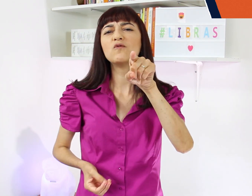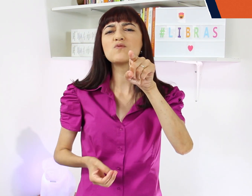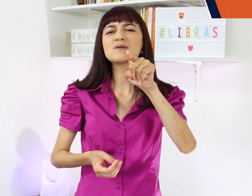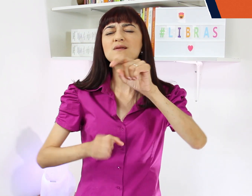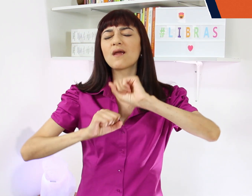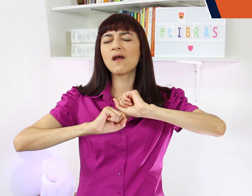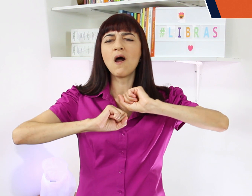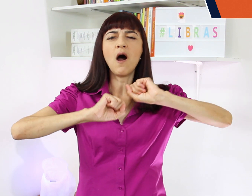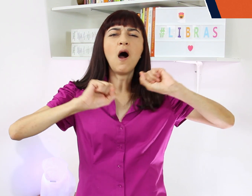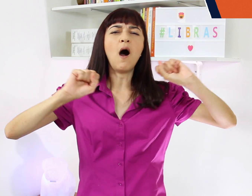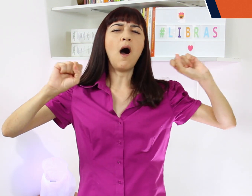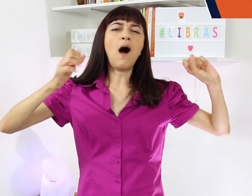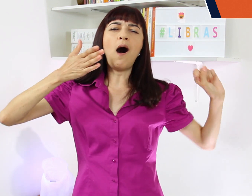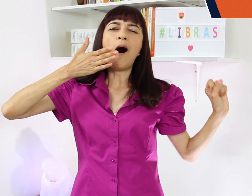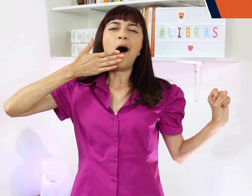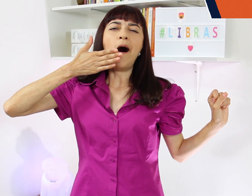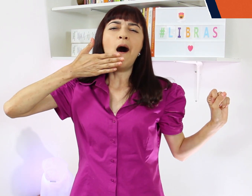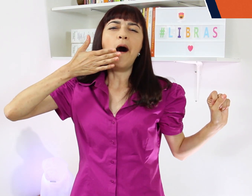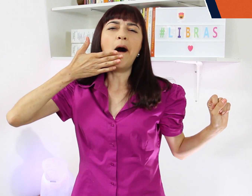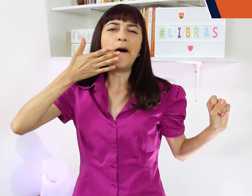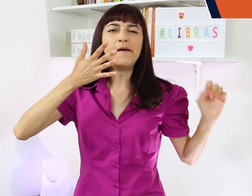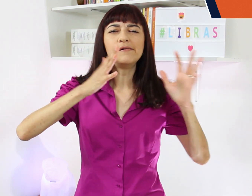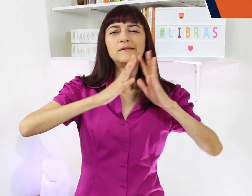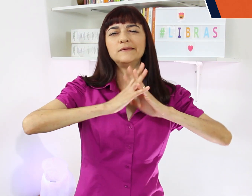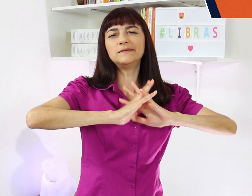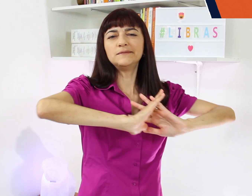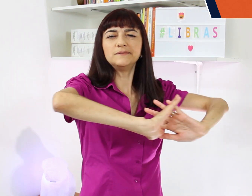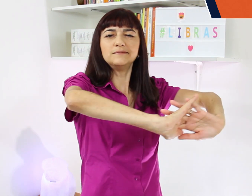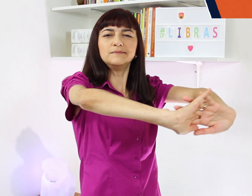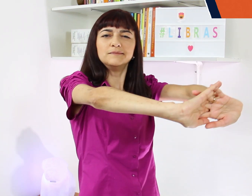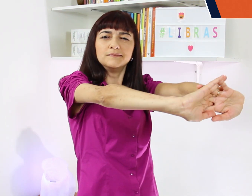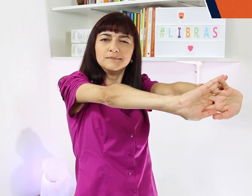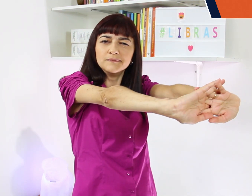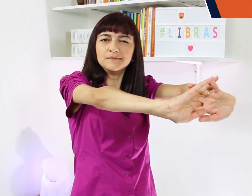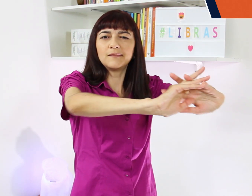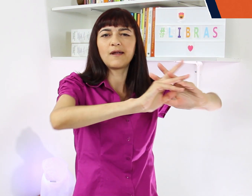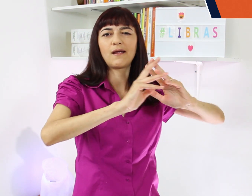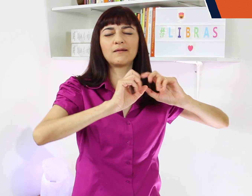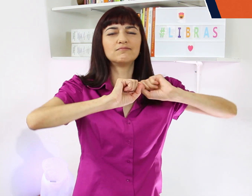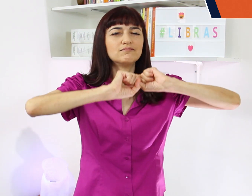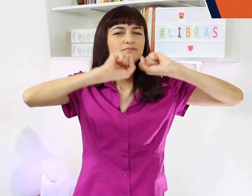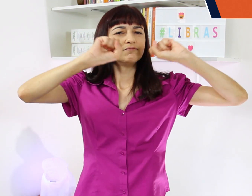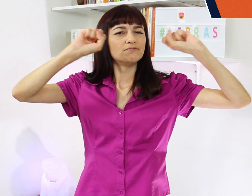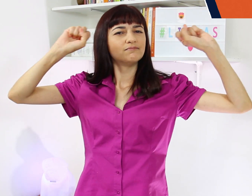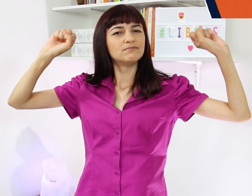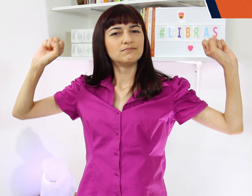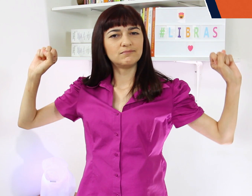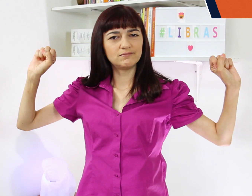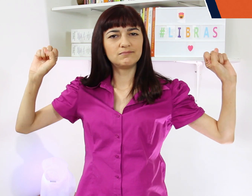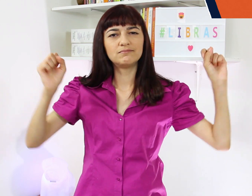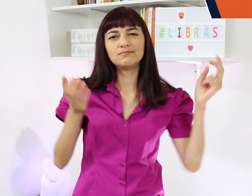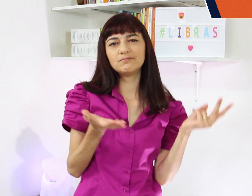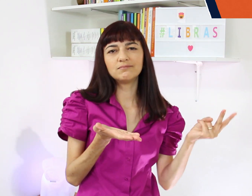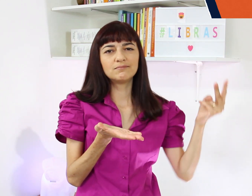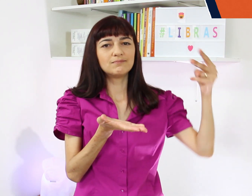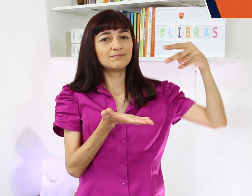aquela espreguiçada, aquela bocejada, estica os braços, você levanta logo em seguida?